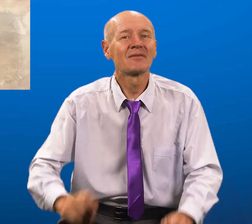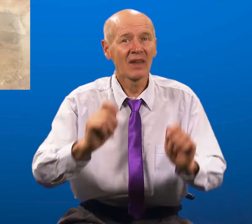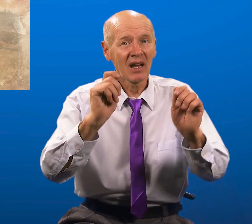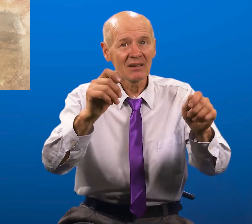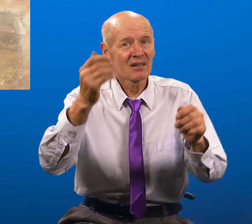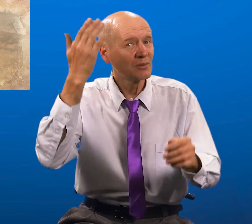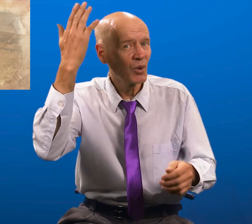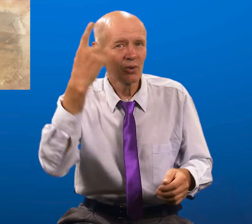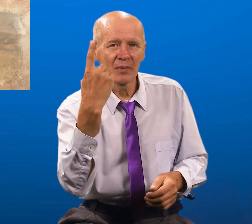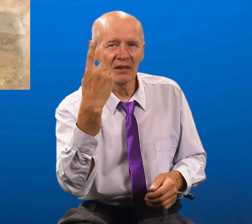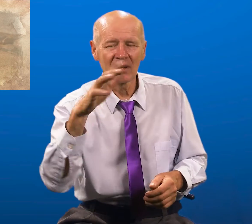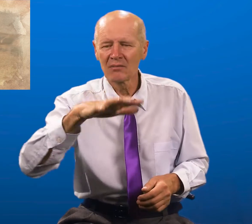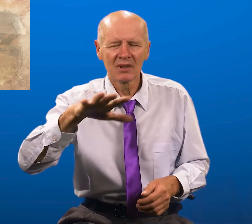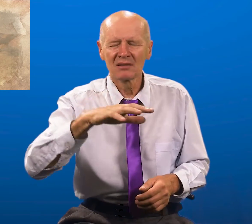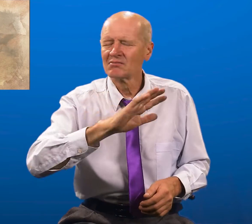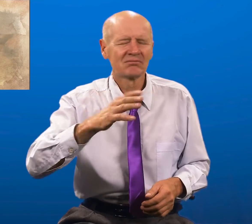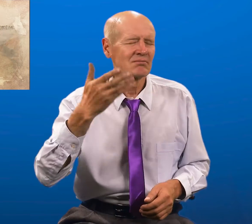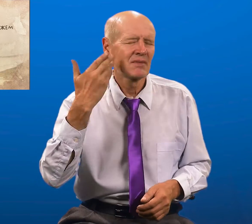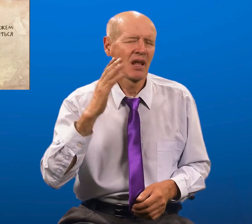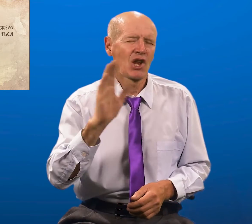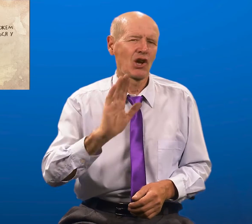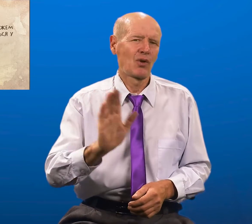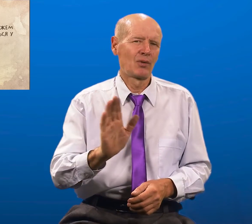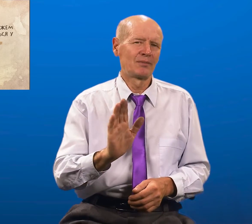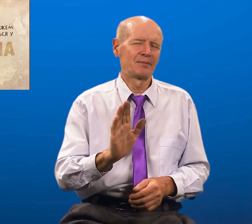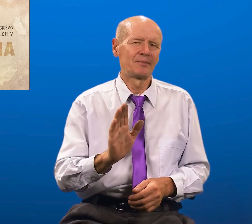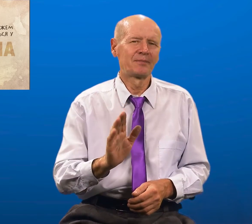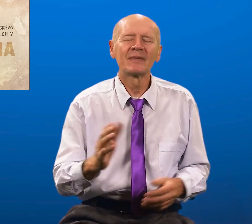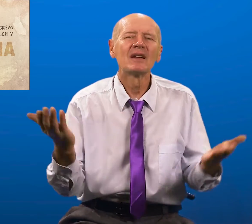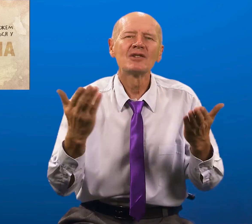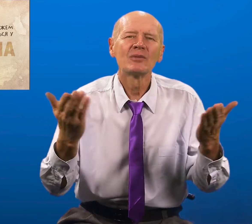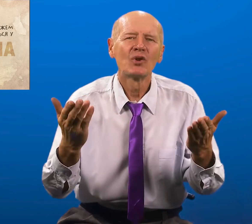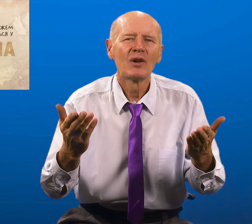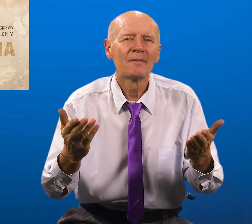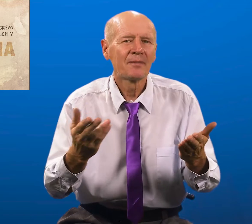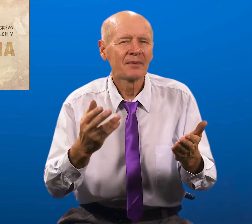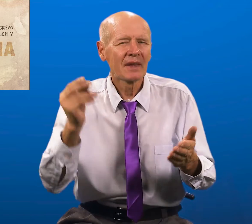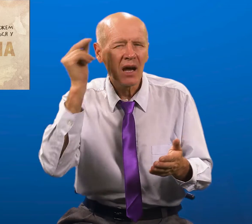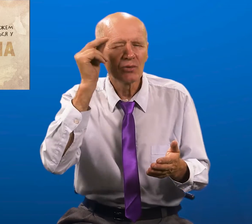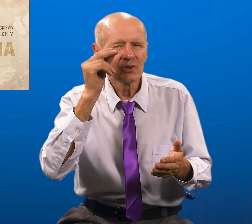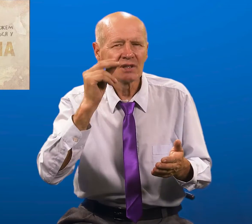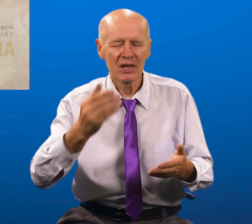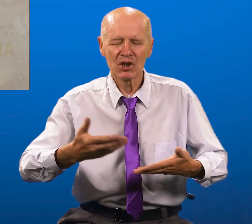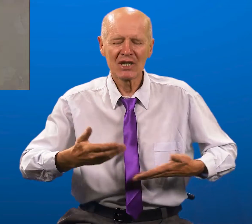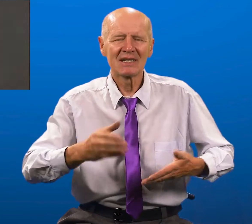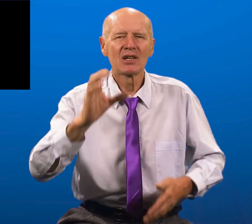Отдать Богу первое место в жизни не всегда легко. Чему мы можем научиться на примере жизни Соломона?